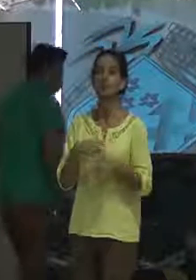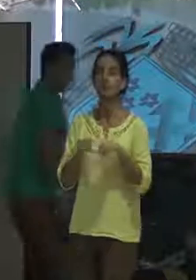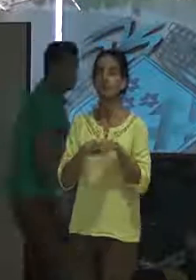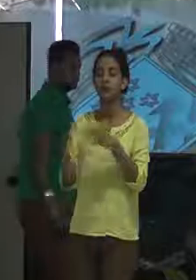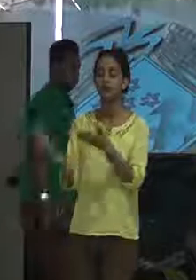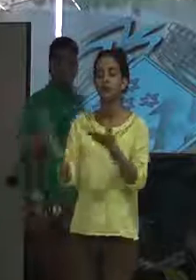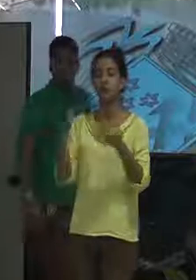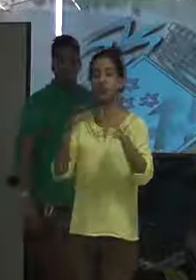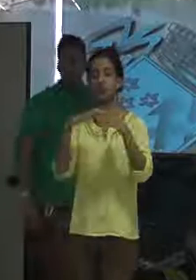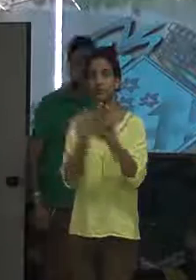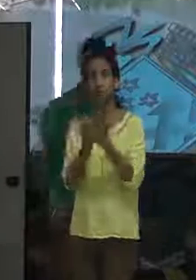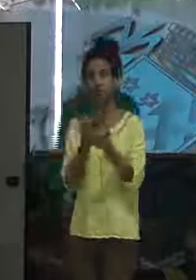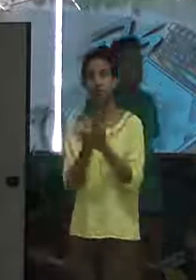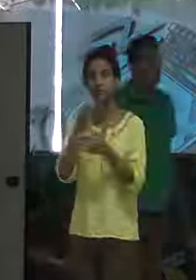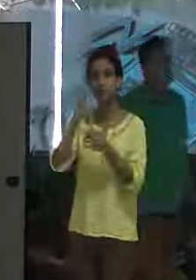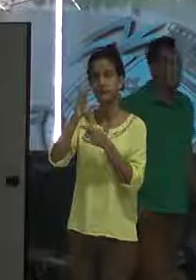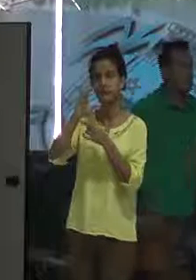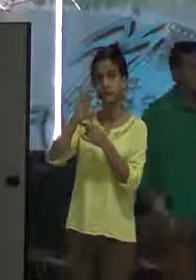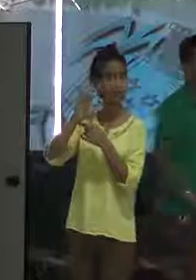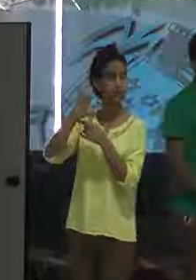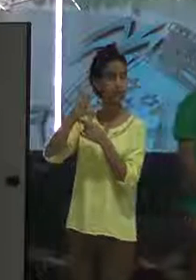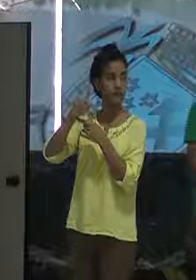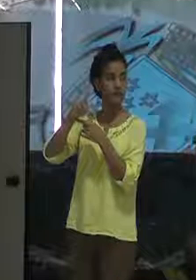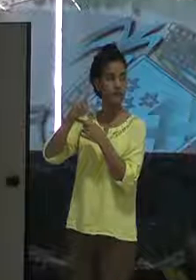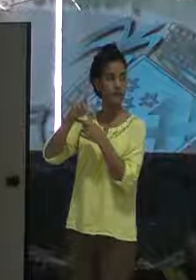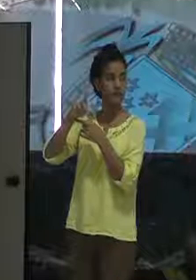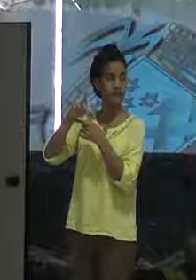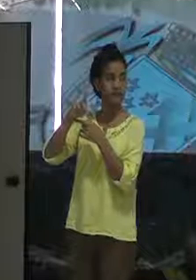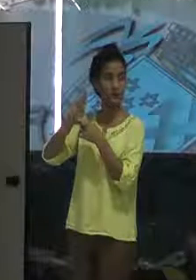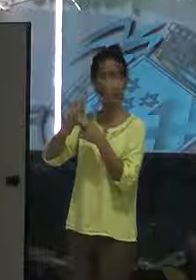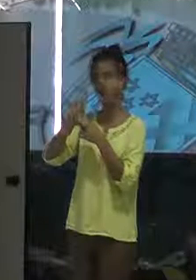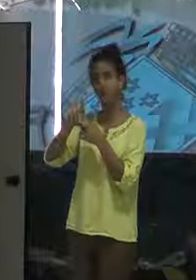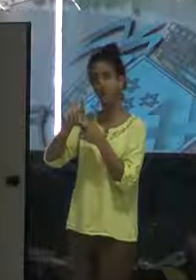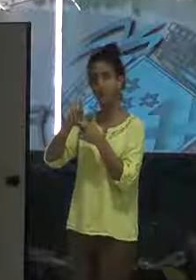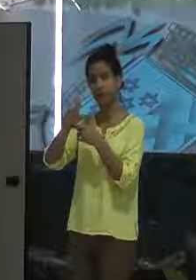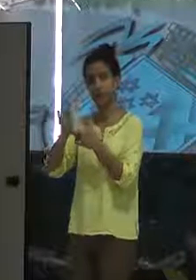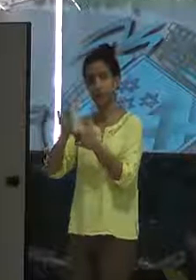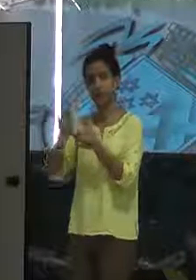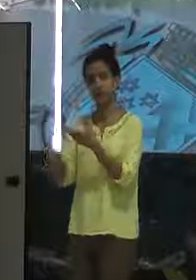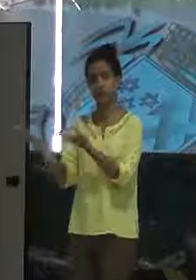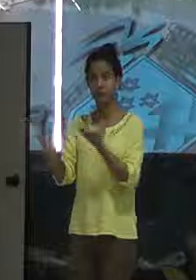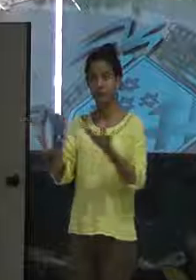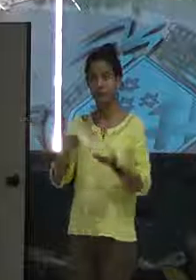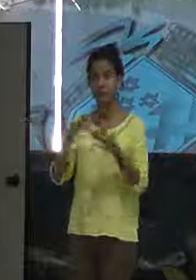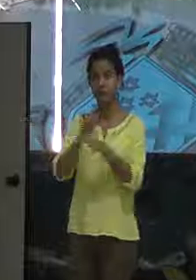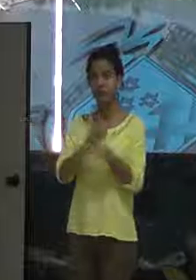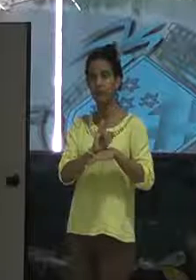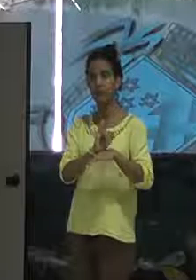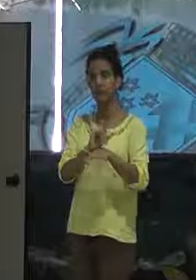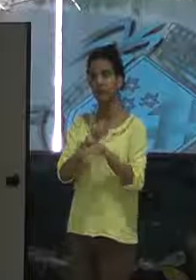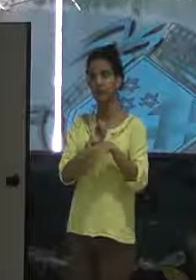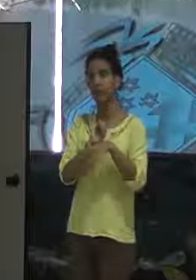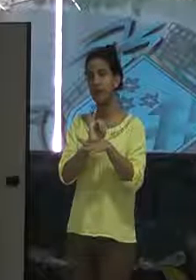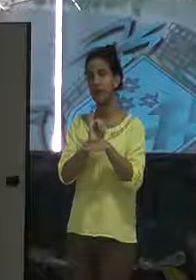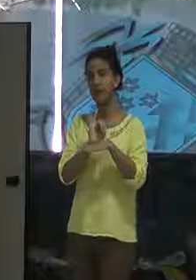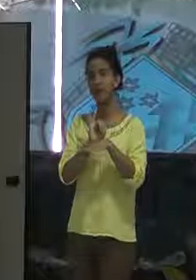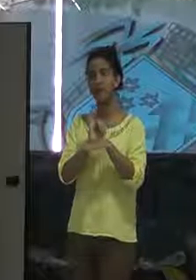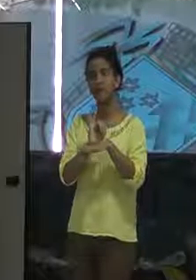Bahia, convida Vossa Excelência e a equipe técnica do seu município para participarem do